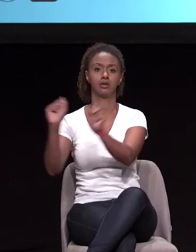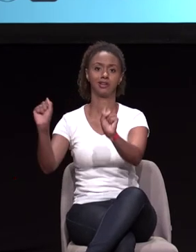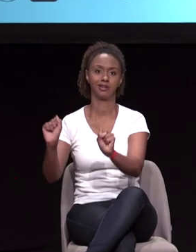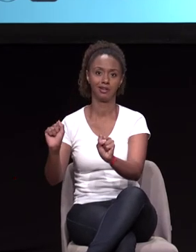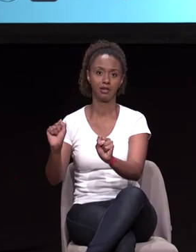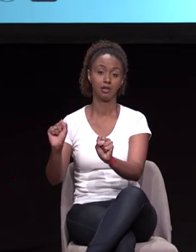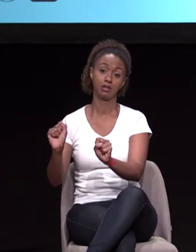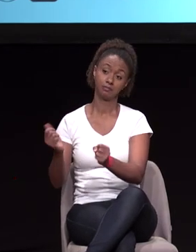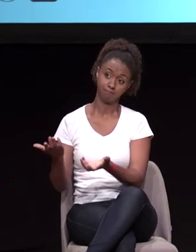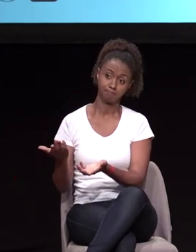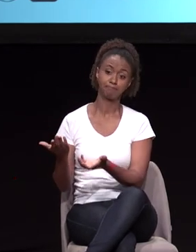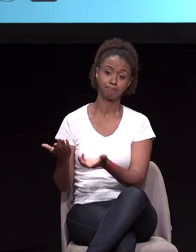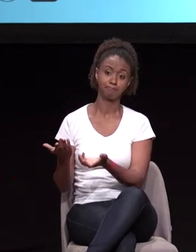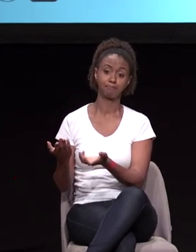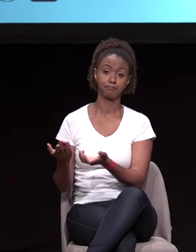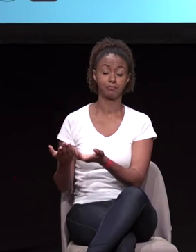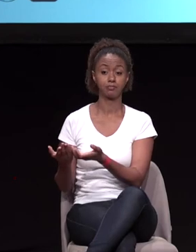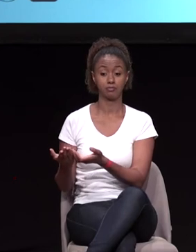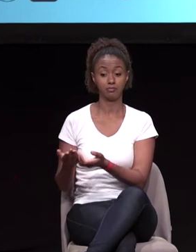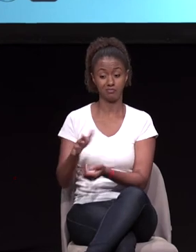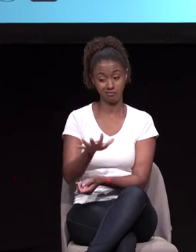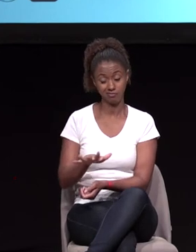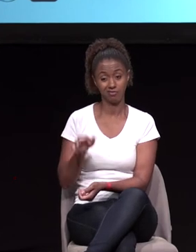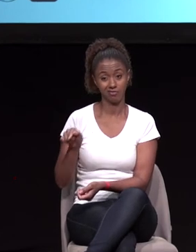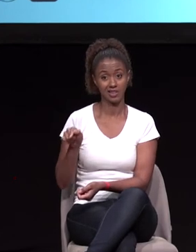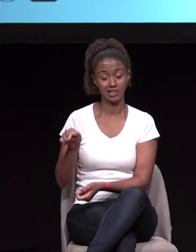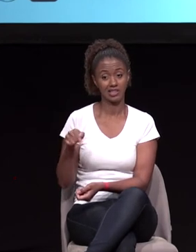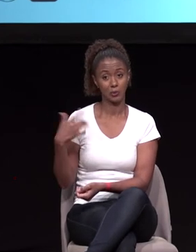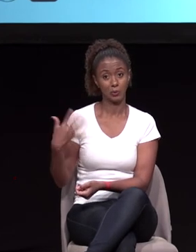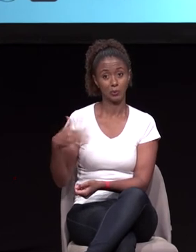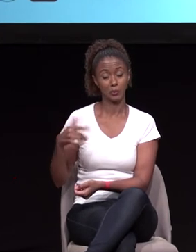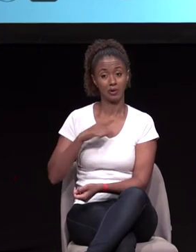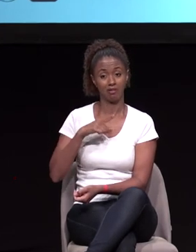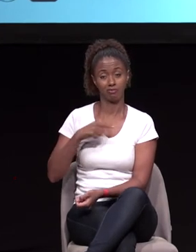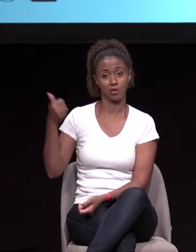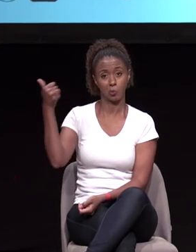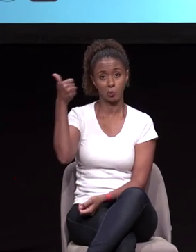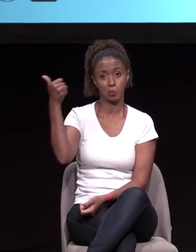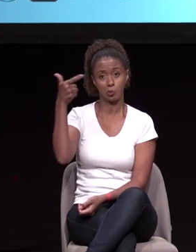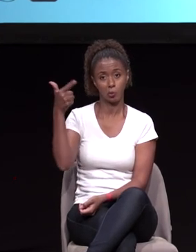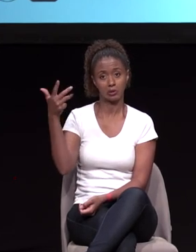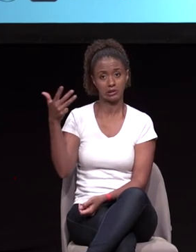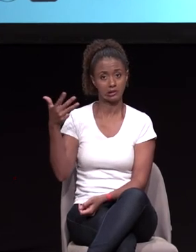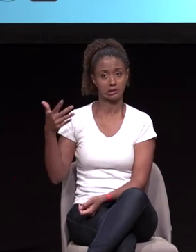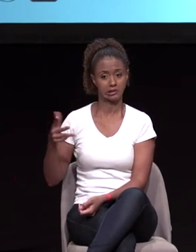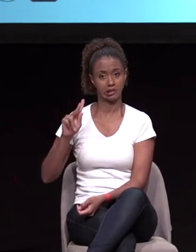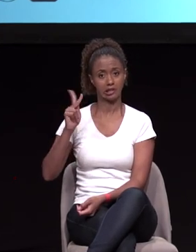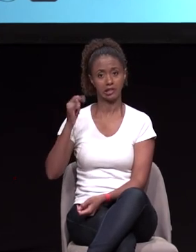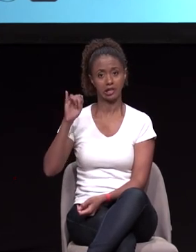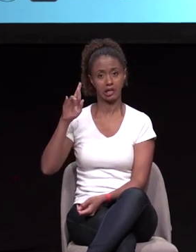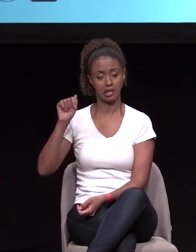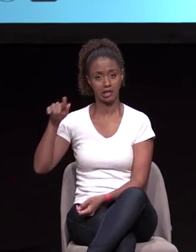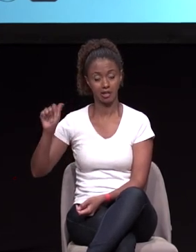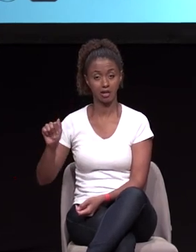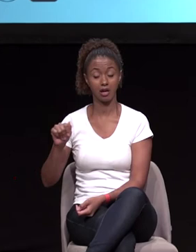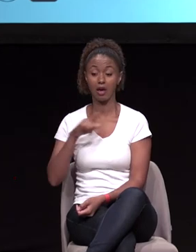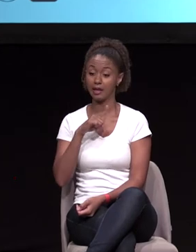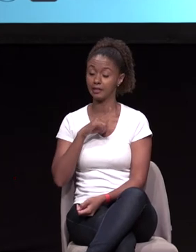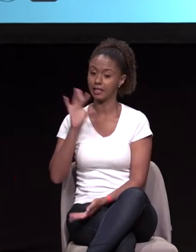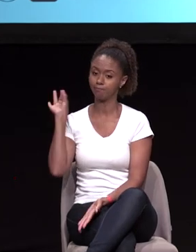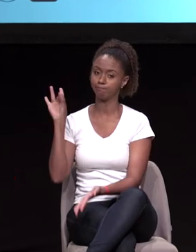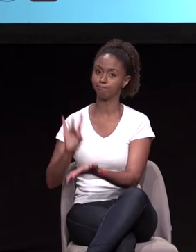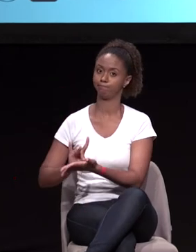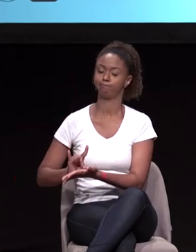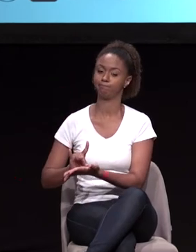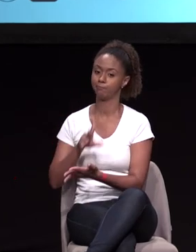então é uma enfim um sistema extremamente hierarquia é baseado numa divisão de raça marcado na